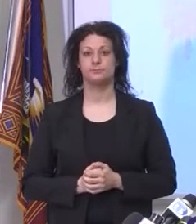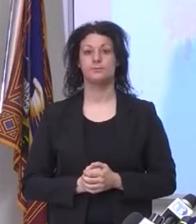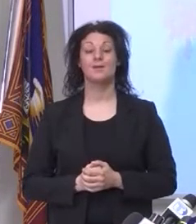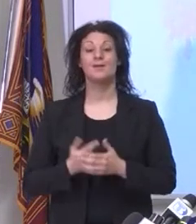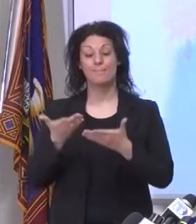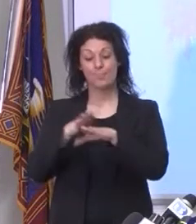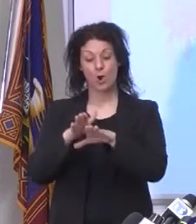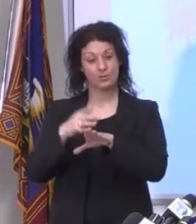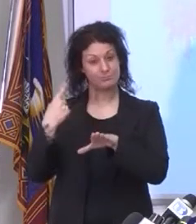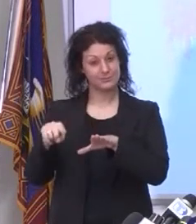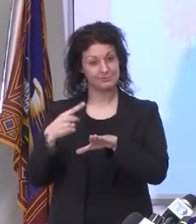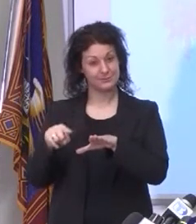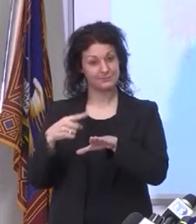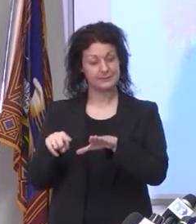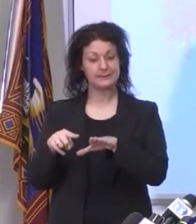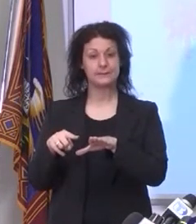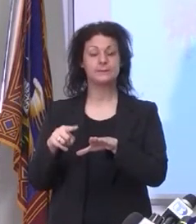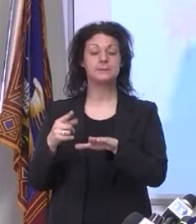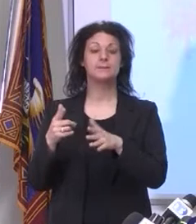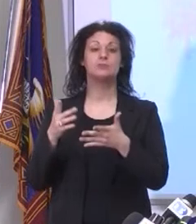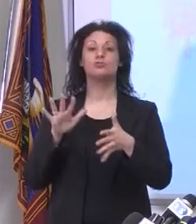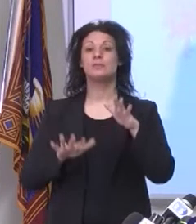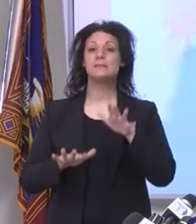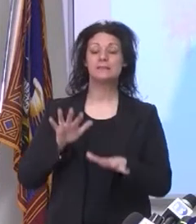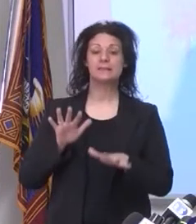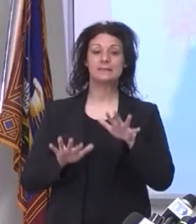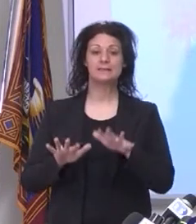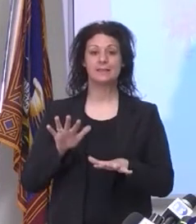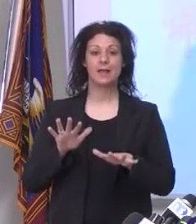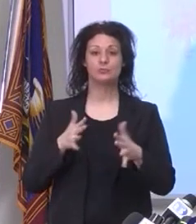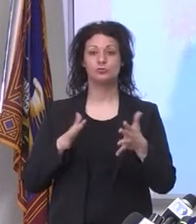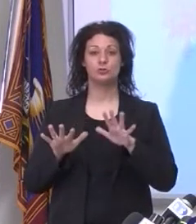la contabilità proprio precisa, ma circa